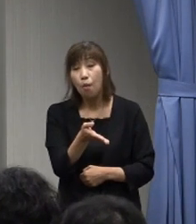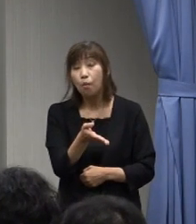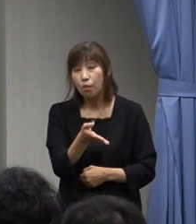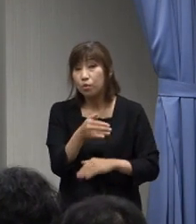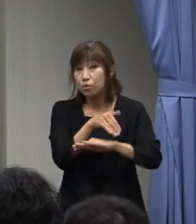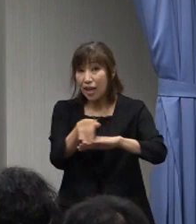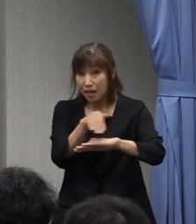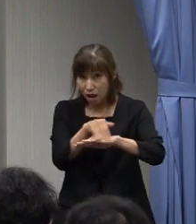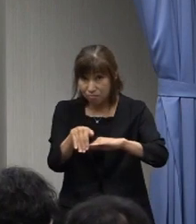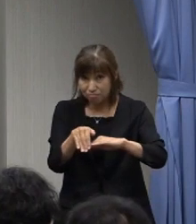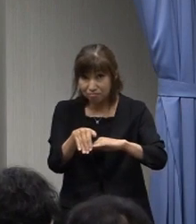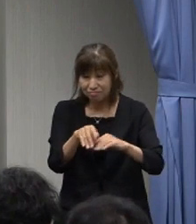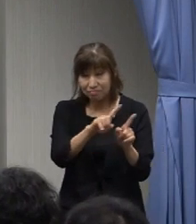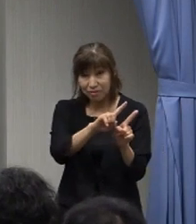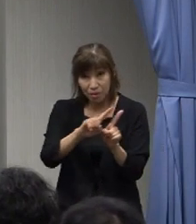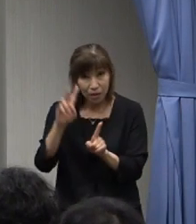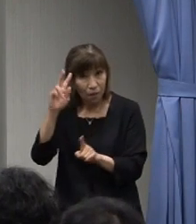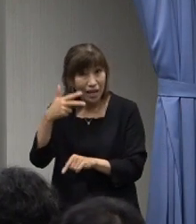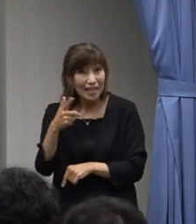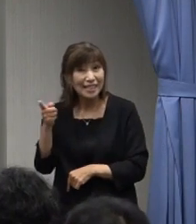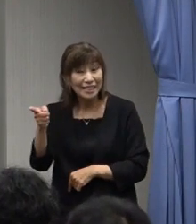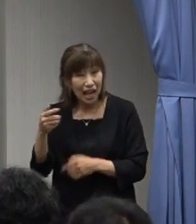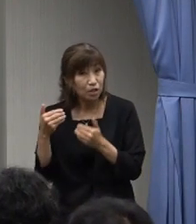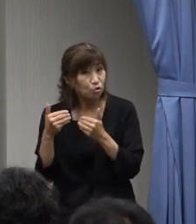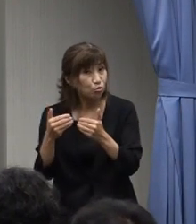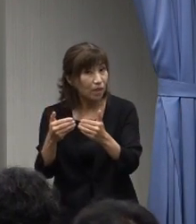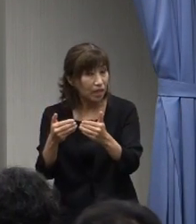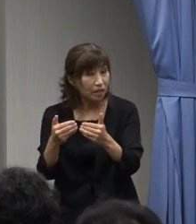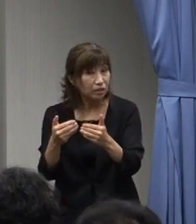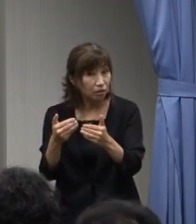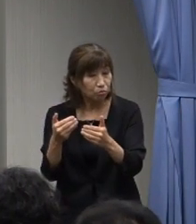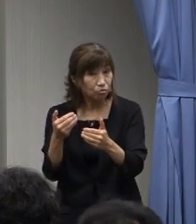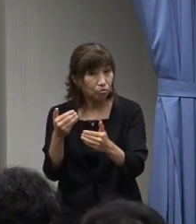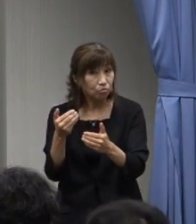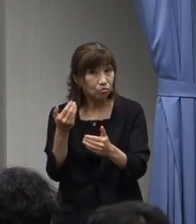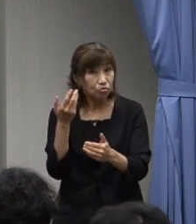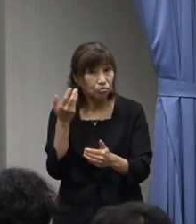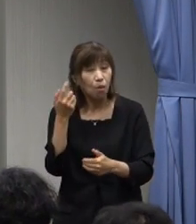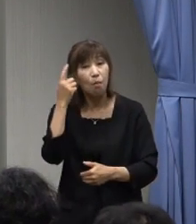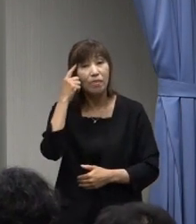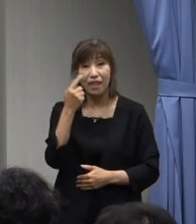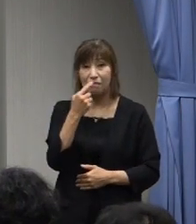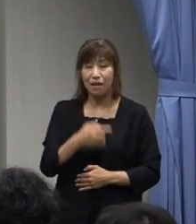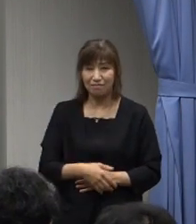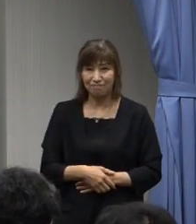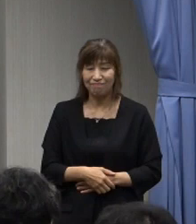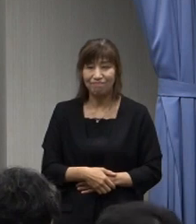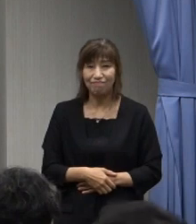て大阪市として適切に進めていっているものだというふうに考えています。